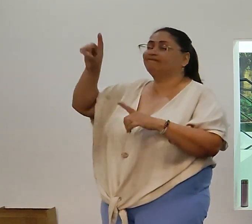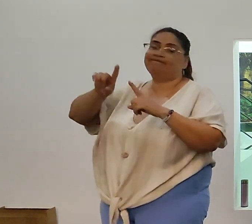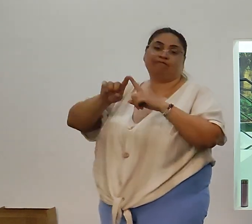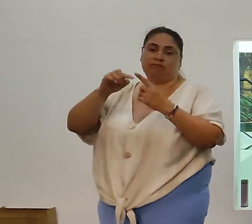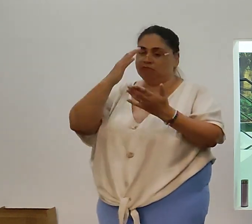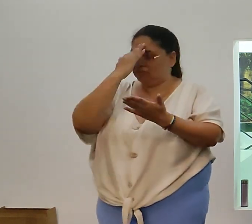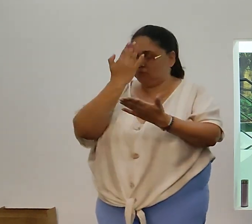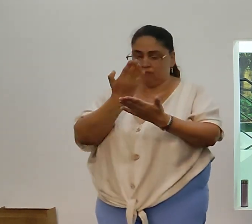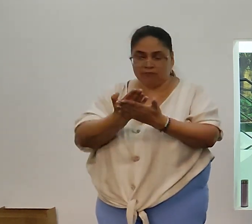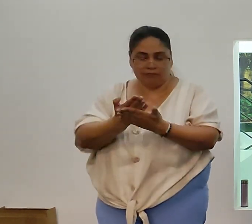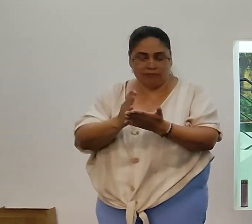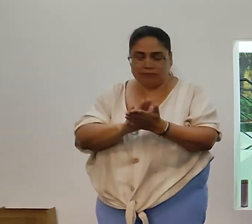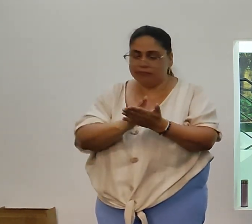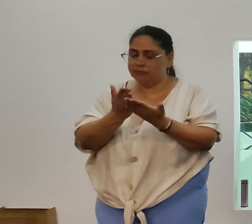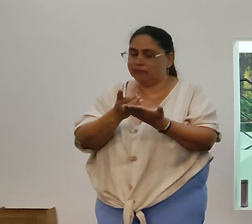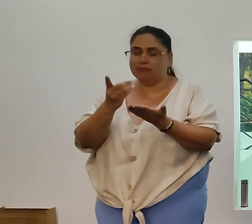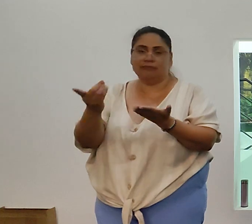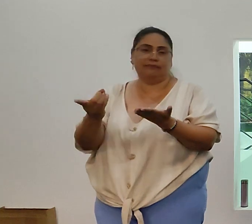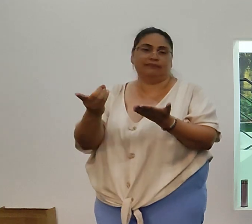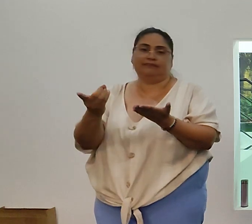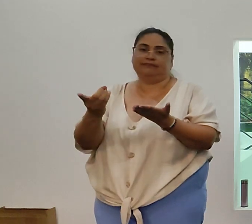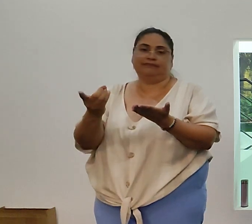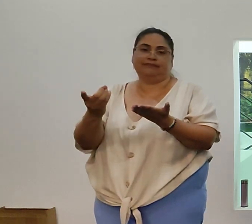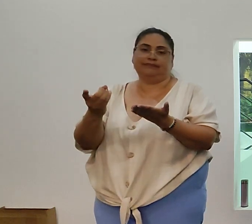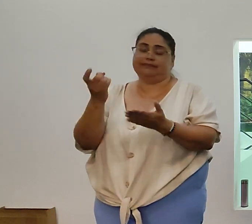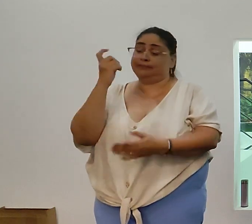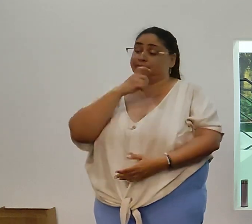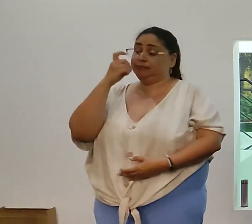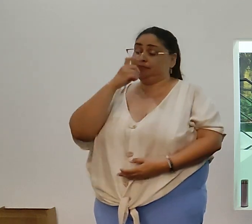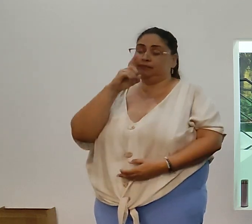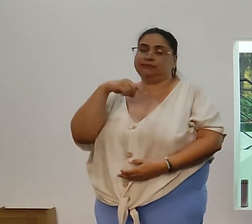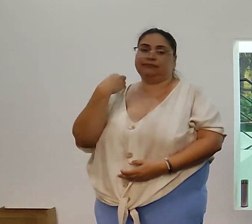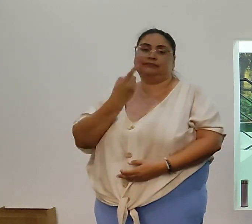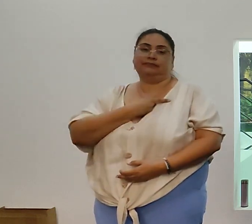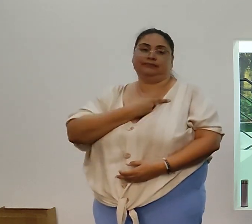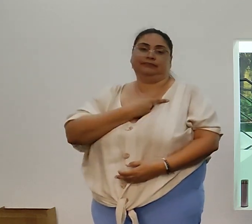Escrituras, nós estamos sendo hipócritas.